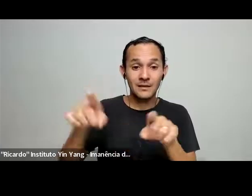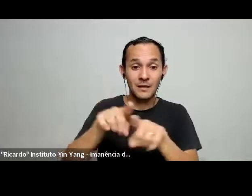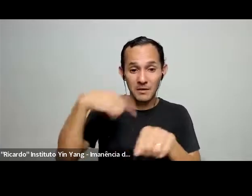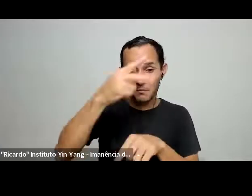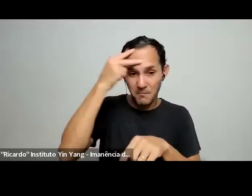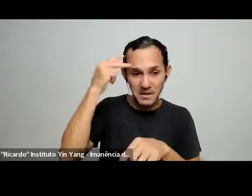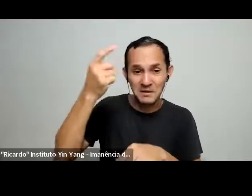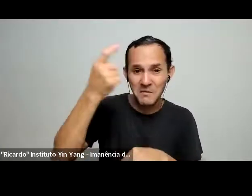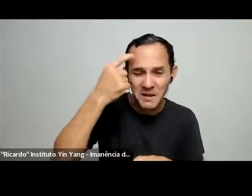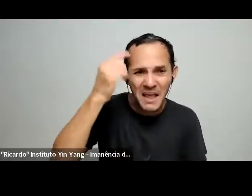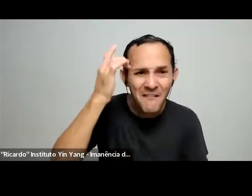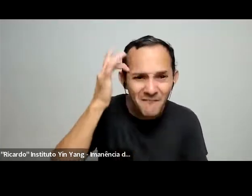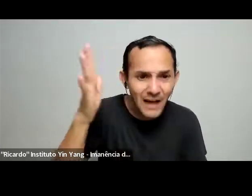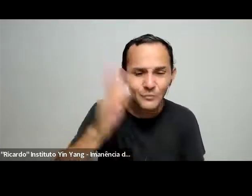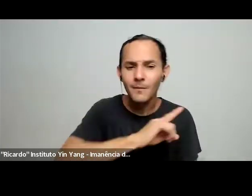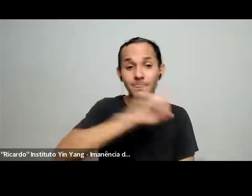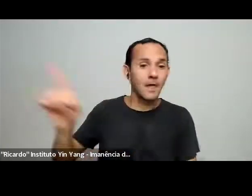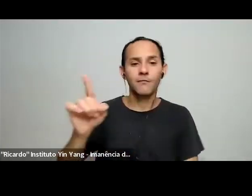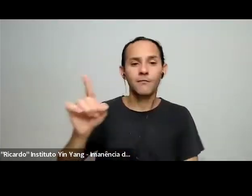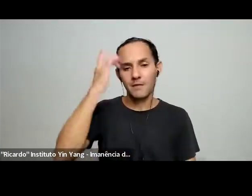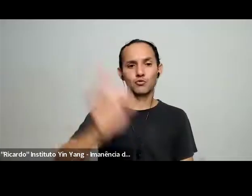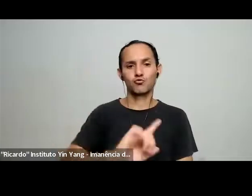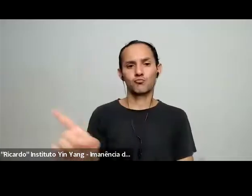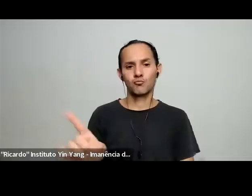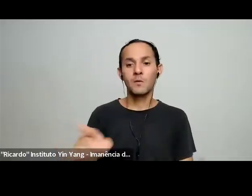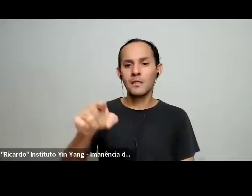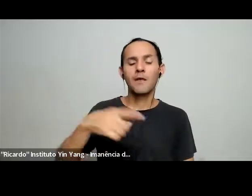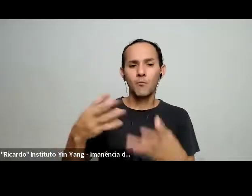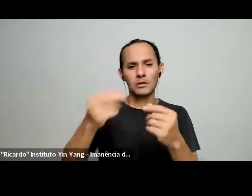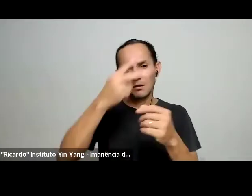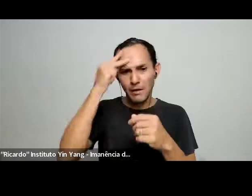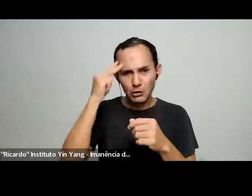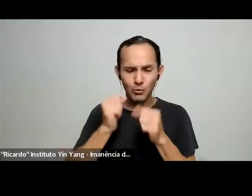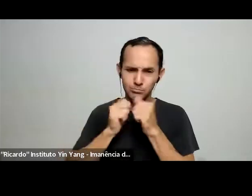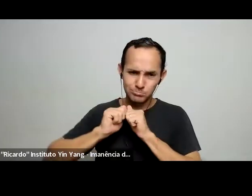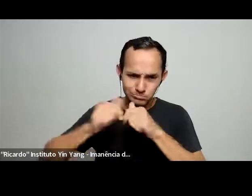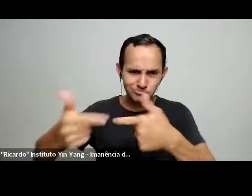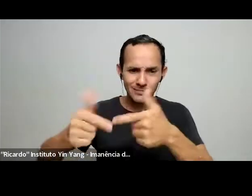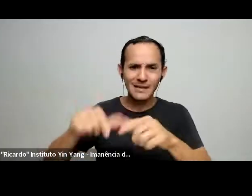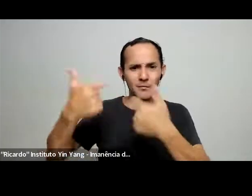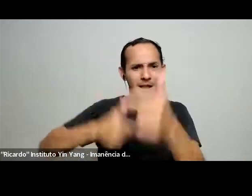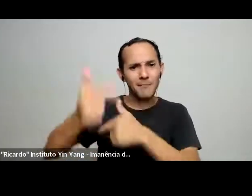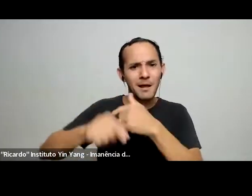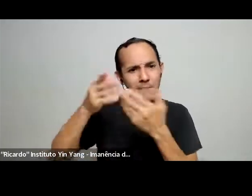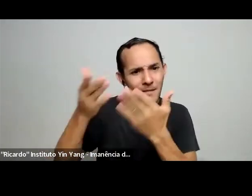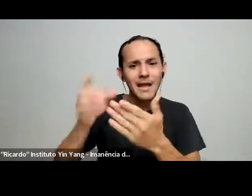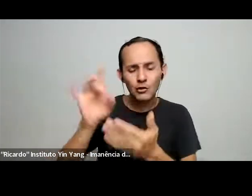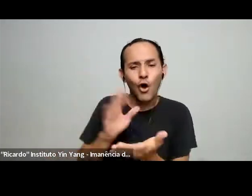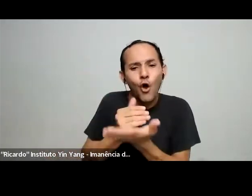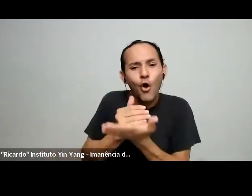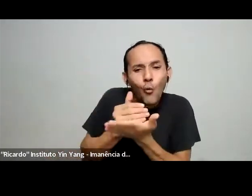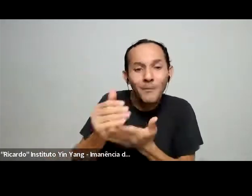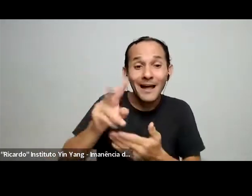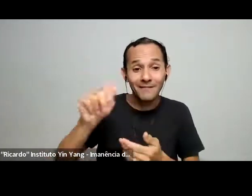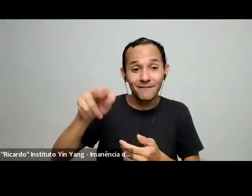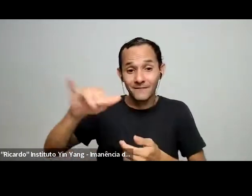que é fácil. Não é fácil. Teve muita gente envolvida e muito trabalho, mas é só um começo. A